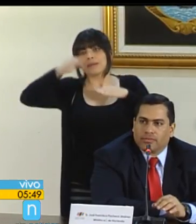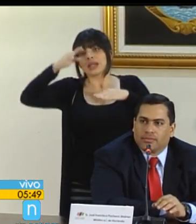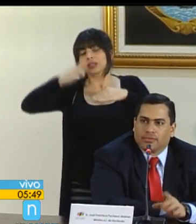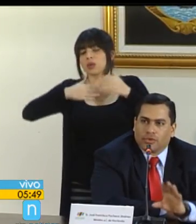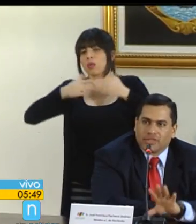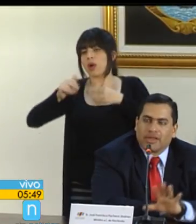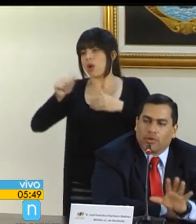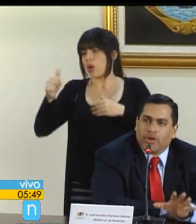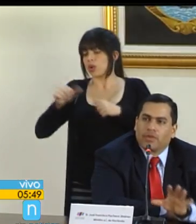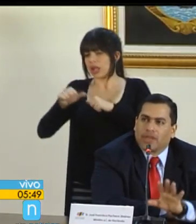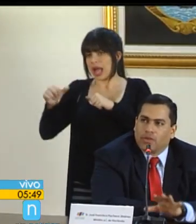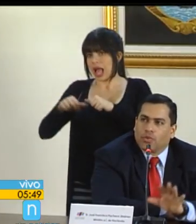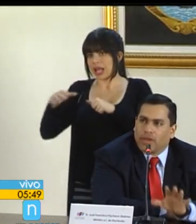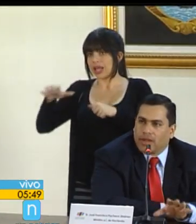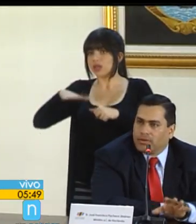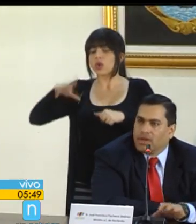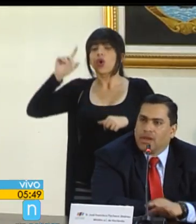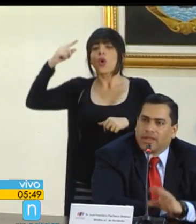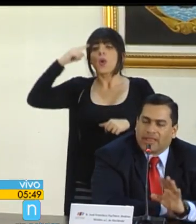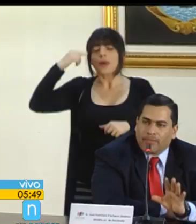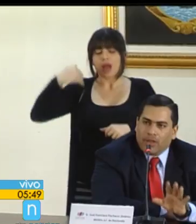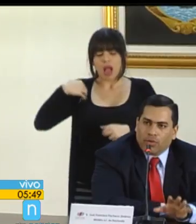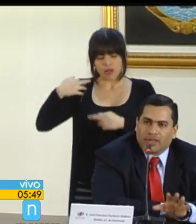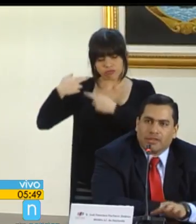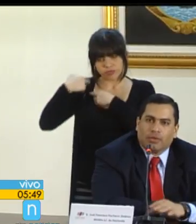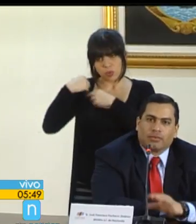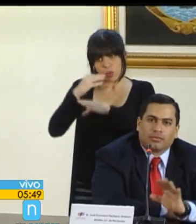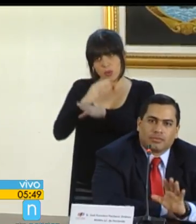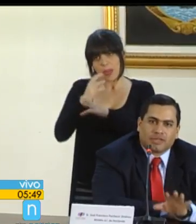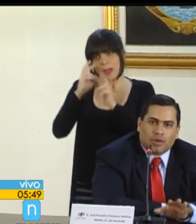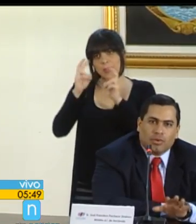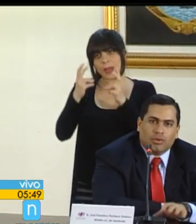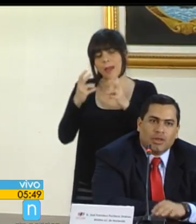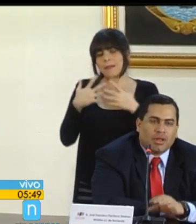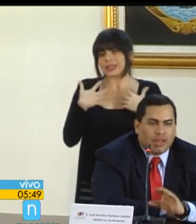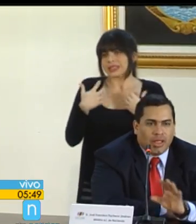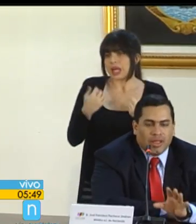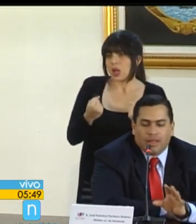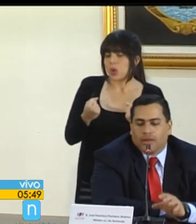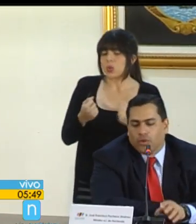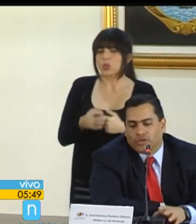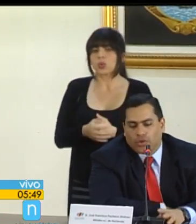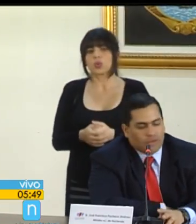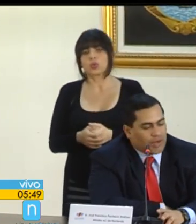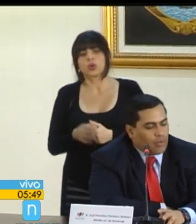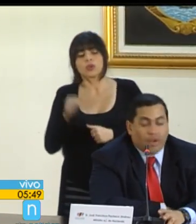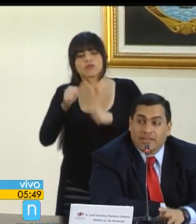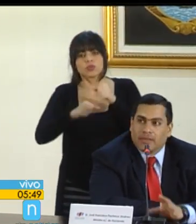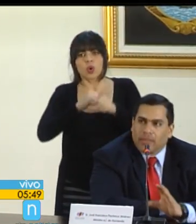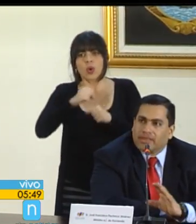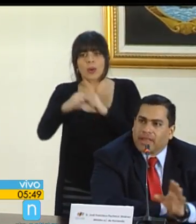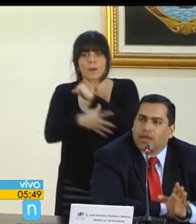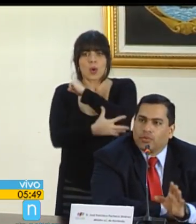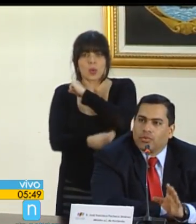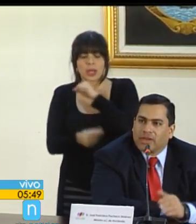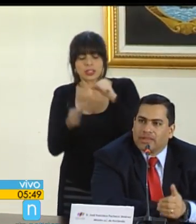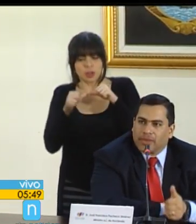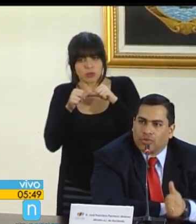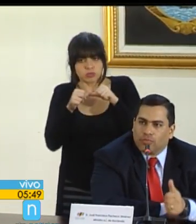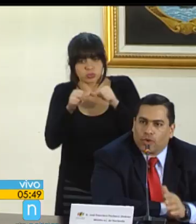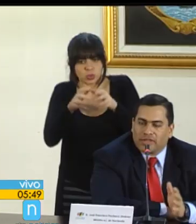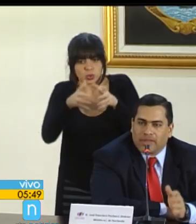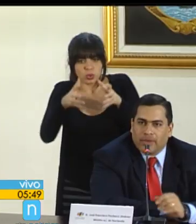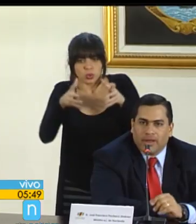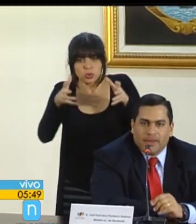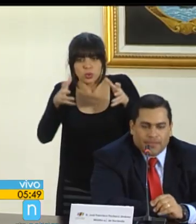sector. Entonces el gobierno ha tenido cuidado que el tema de educación, salud y lucha contra la pobreza mantengan un